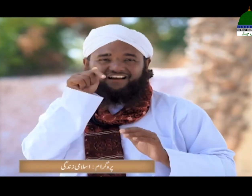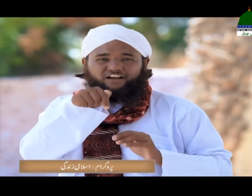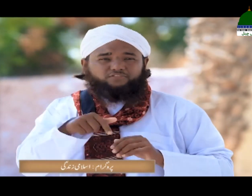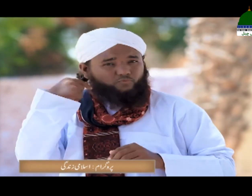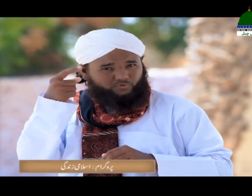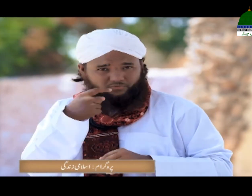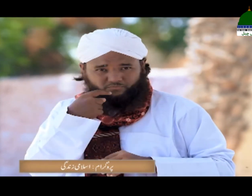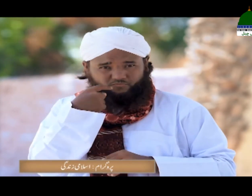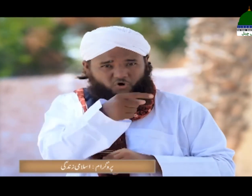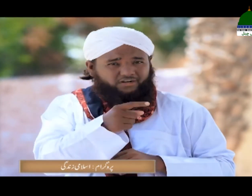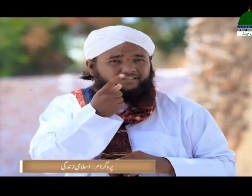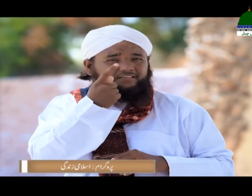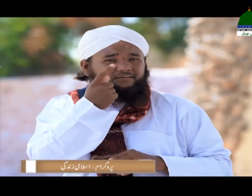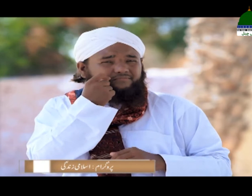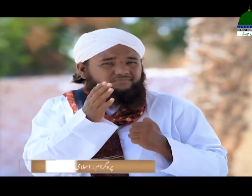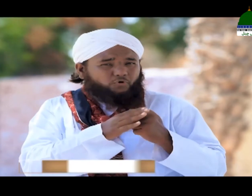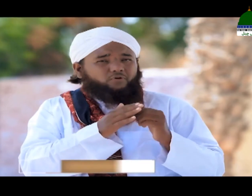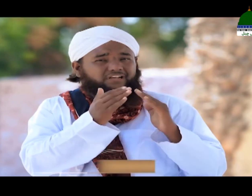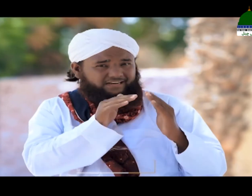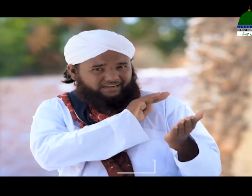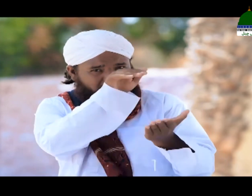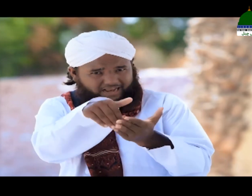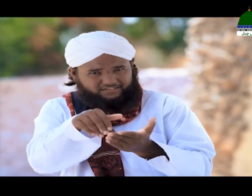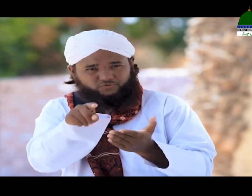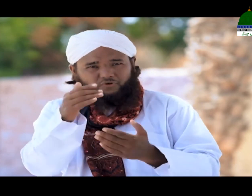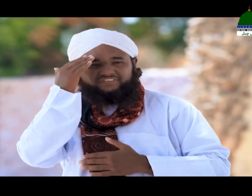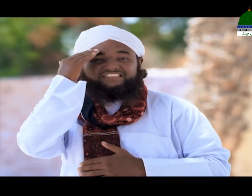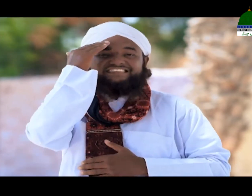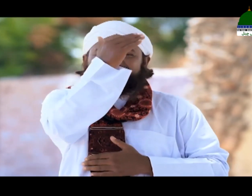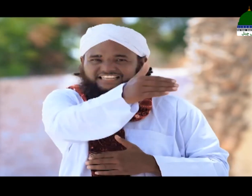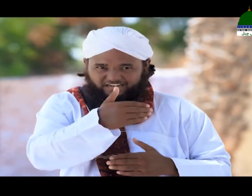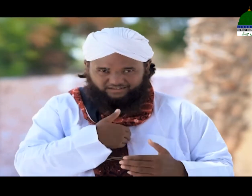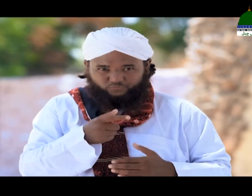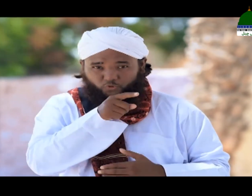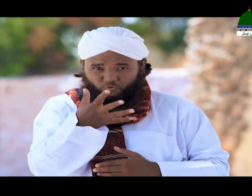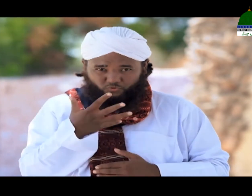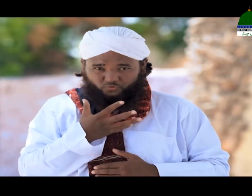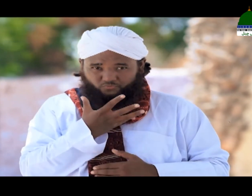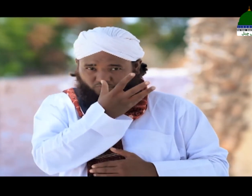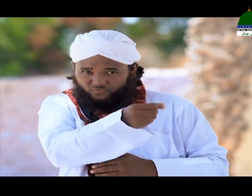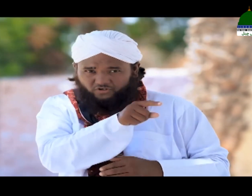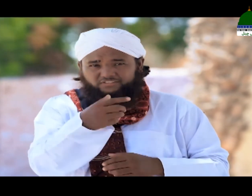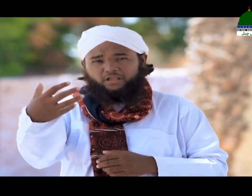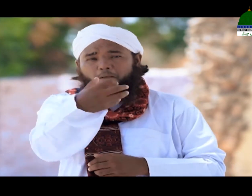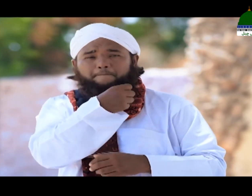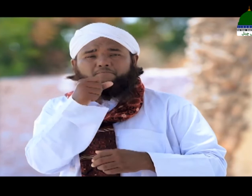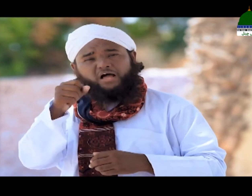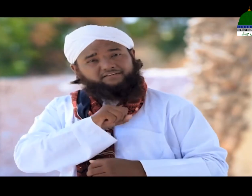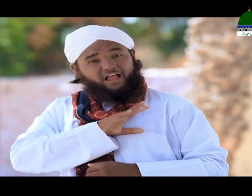اس قاصد نے کہا جب تمہارا شوہر آ جائے تو اسے سلام کہنا اور کہنا کہ تیرے مالک نے تیرا عمل